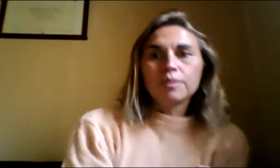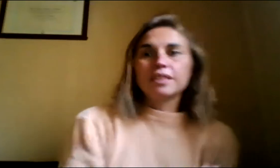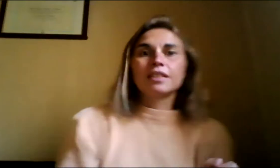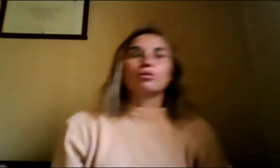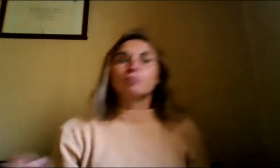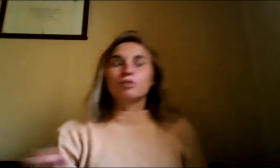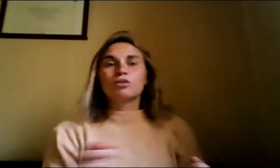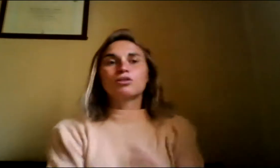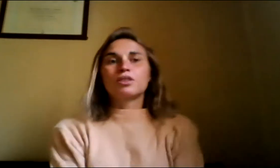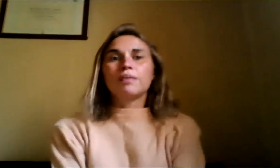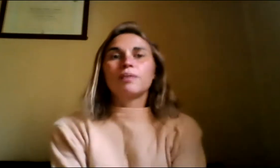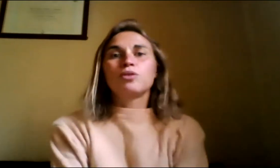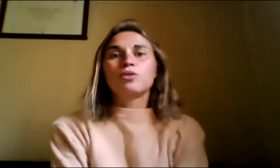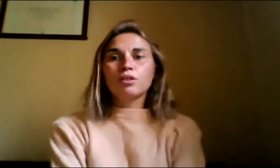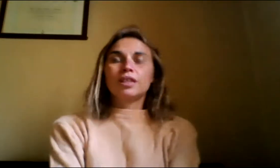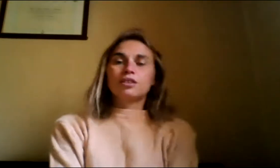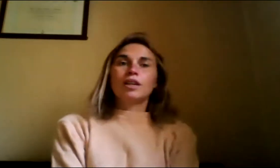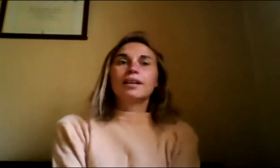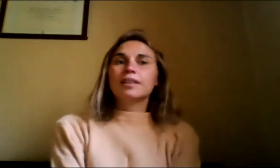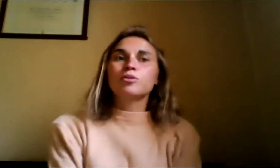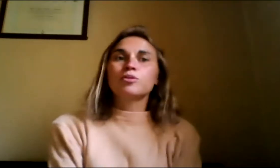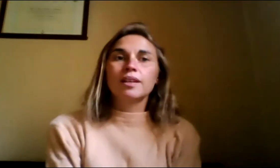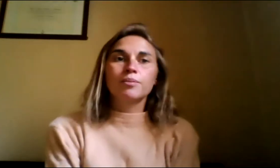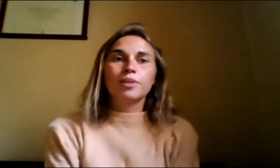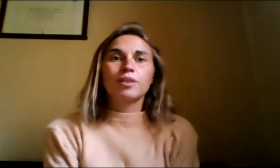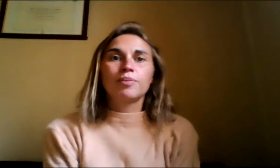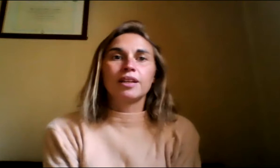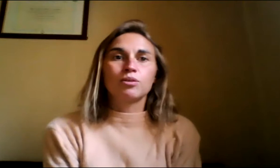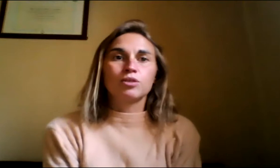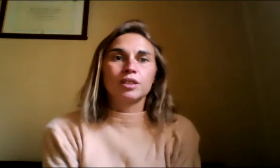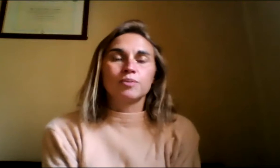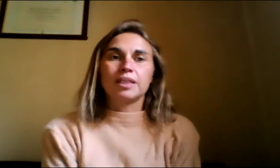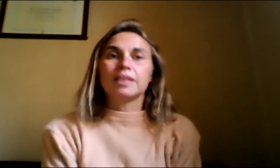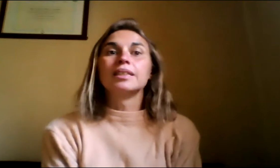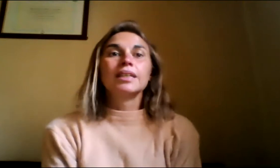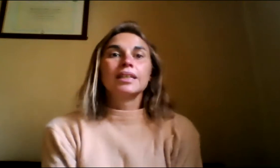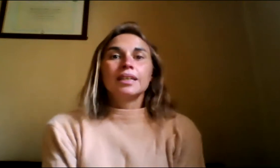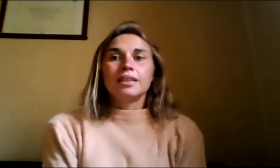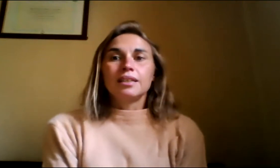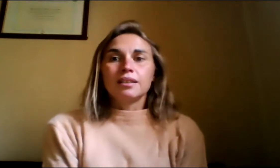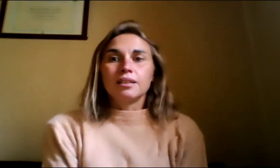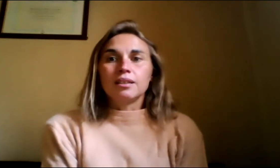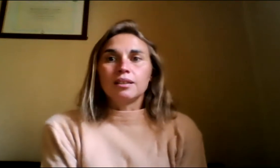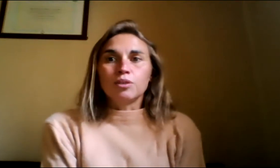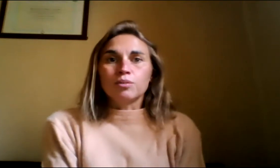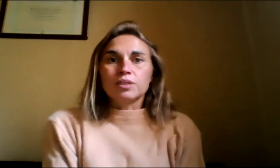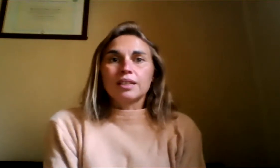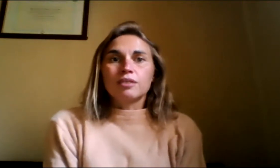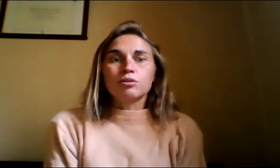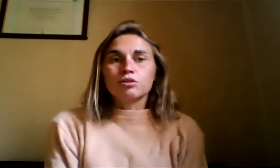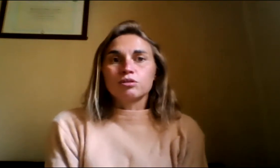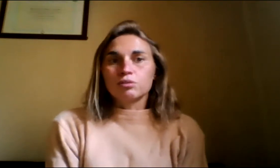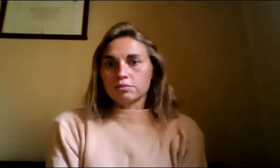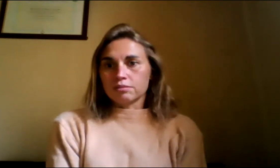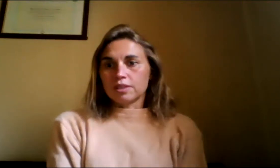Y bueno, me presento. Yo soy Silvia Muñoz y soy la responsable de empleo de Plena Inclusión España. Y bueno, pues nada,